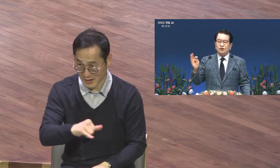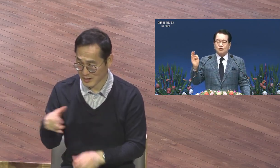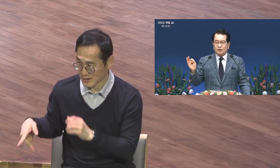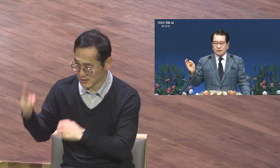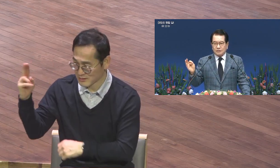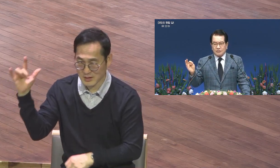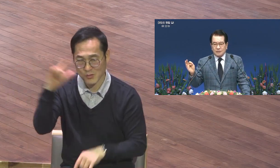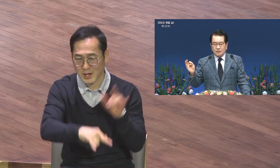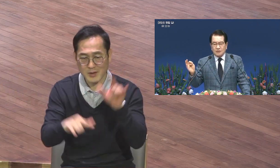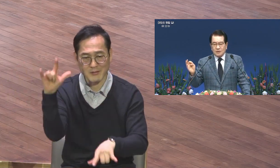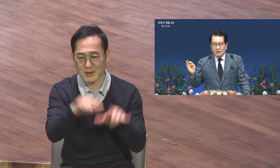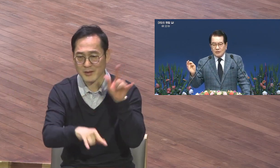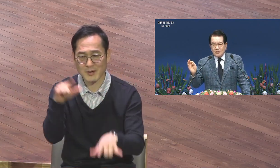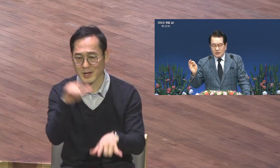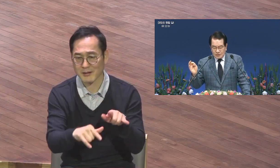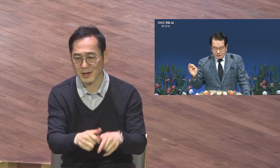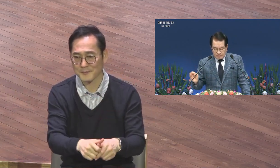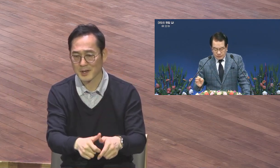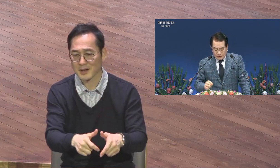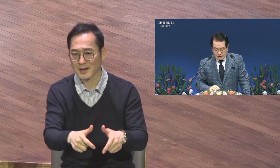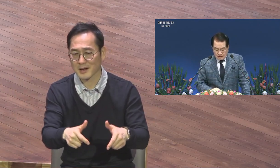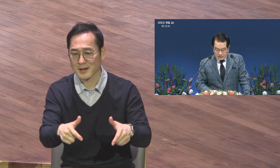정치 종교예요.